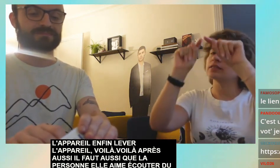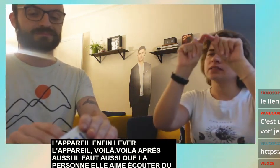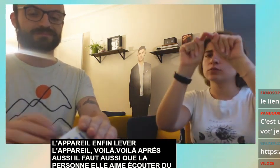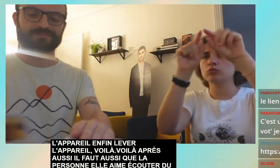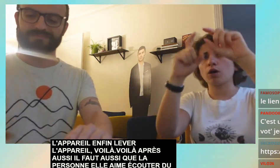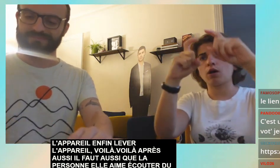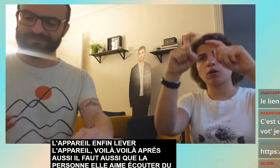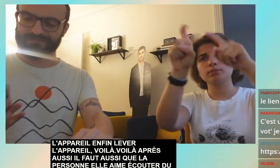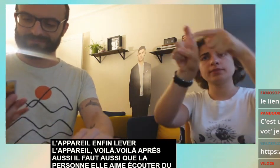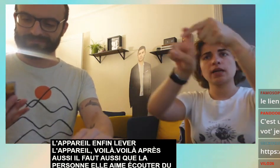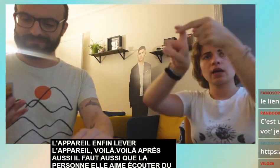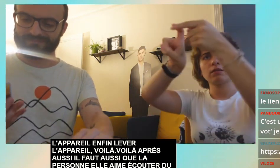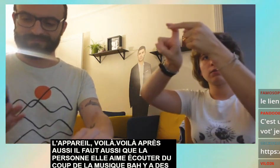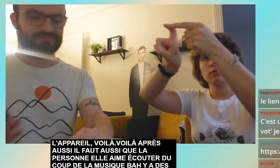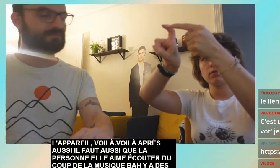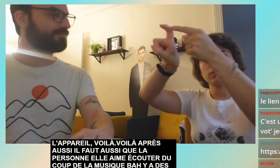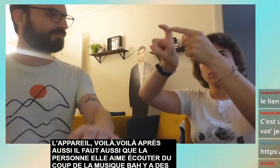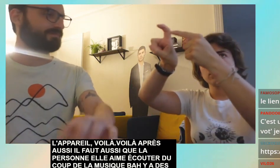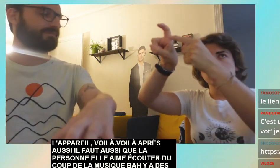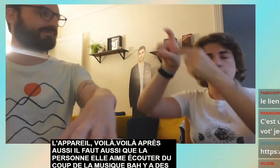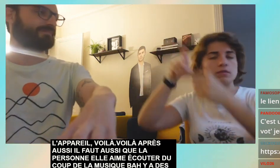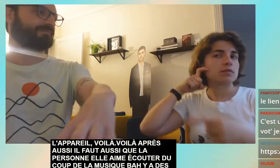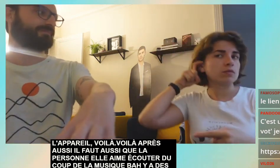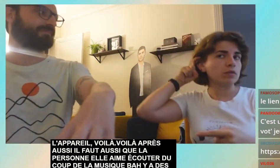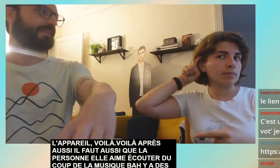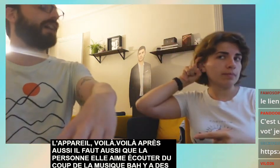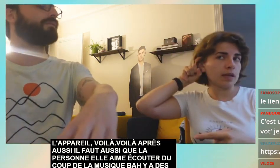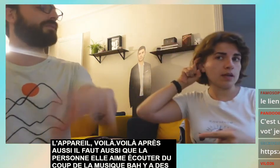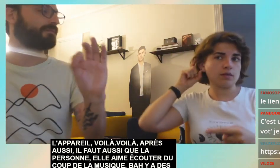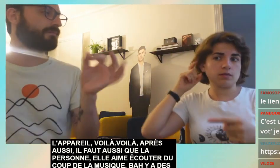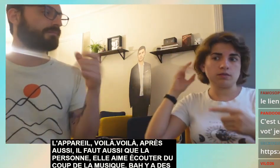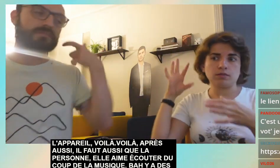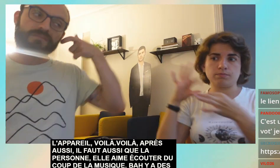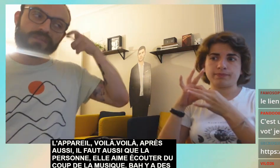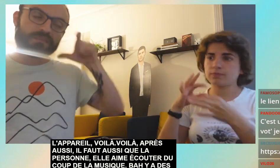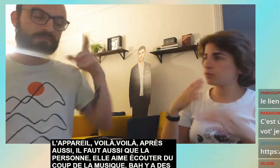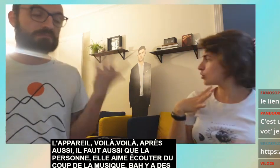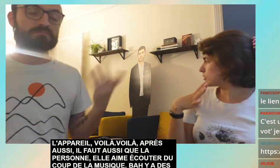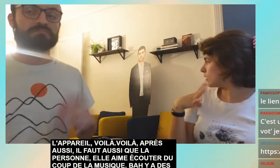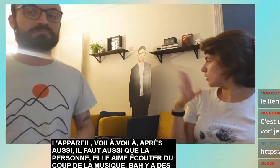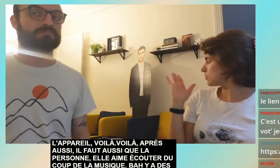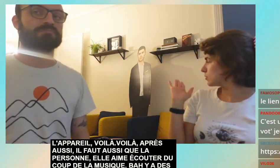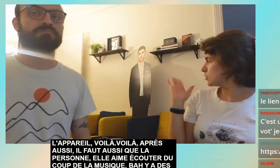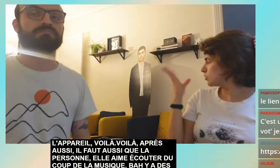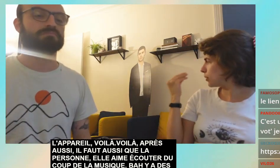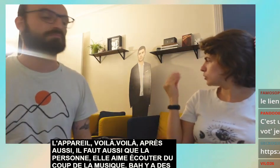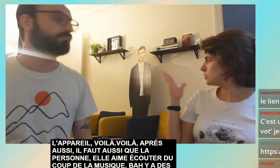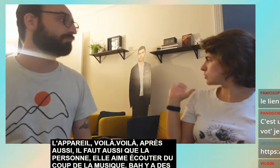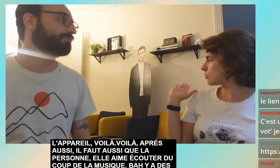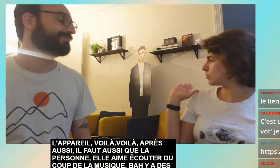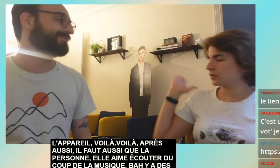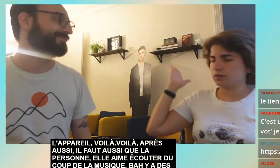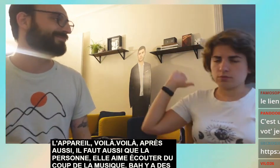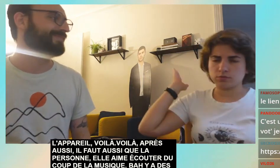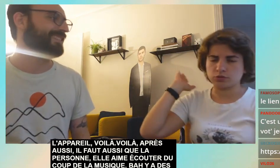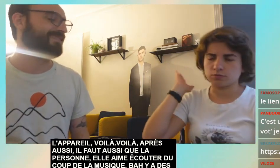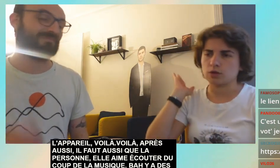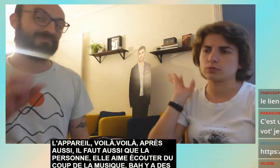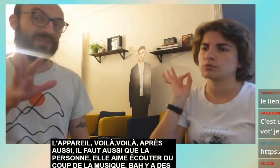des écouteurs comme ça. Les mets et... Moi, il y en a. Hein. Pas ils sont perdus,